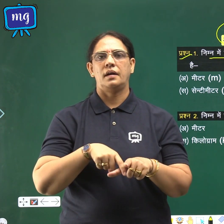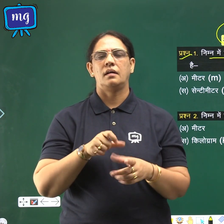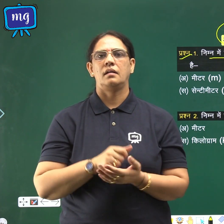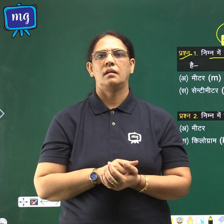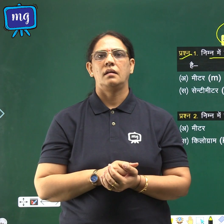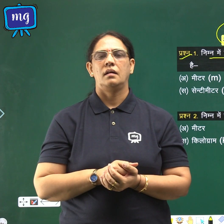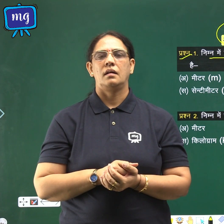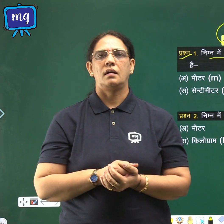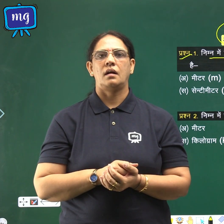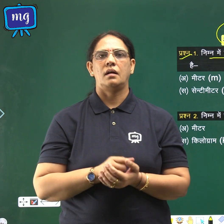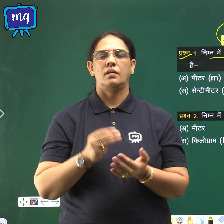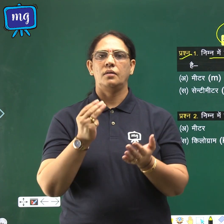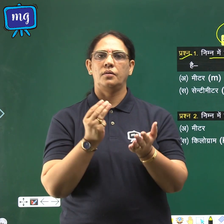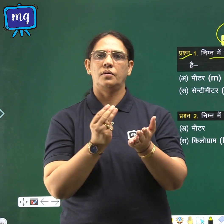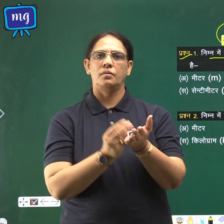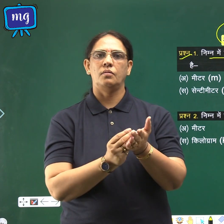का मात्रक